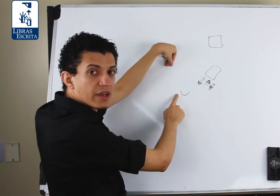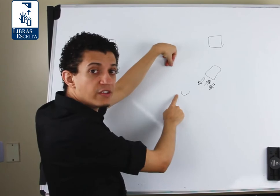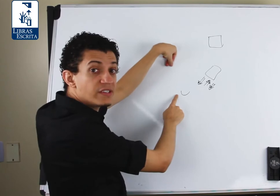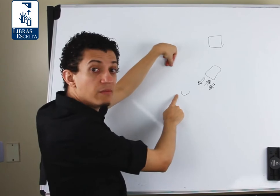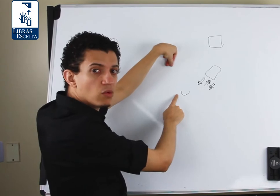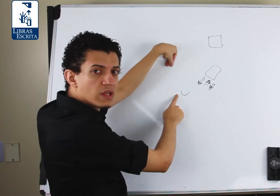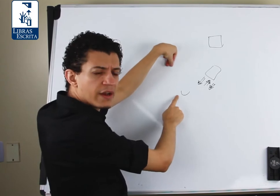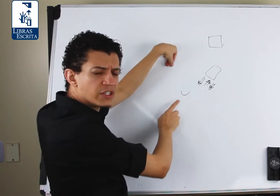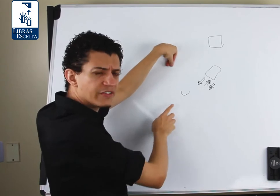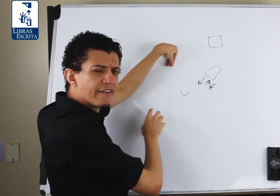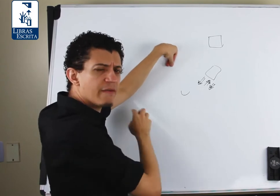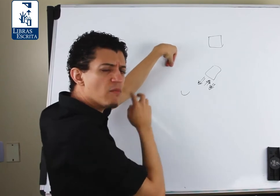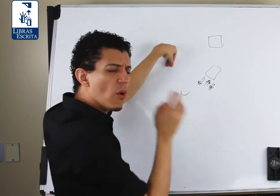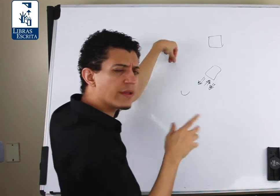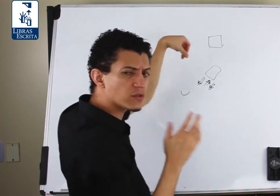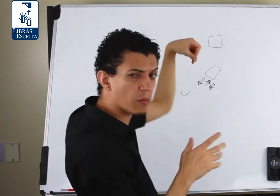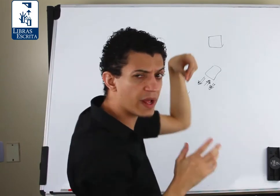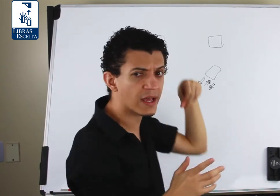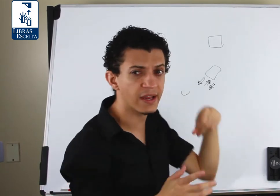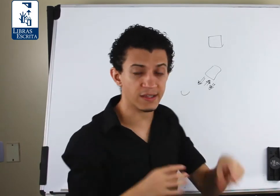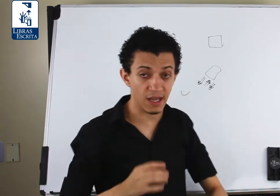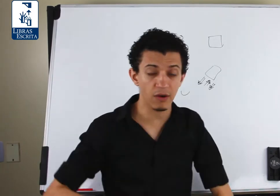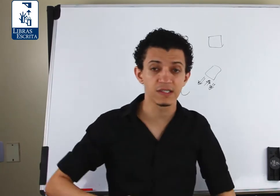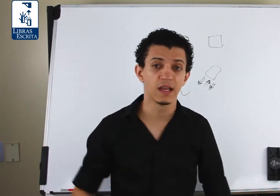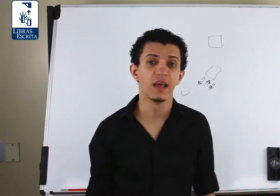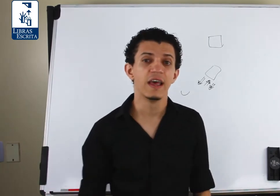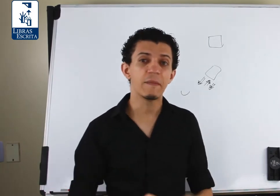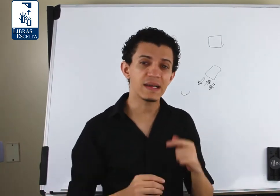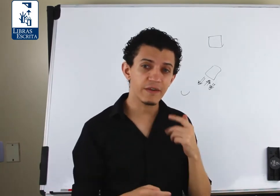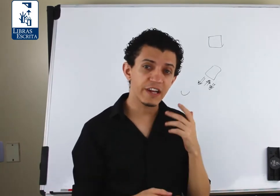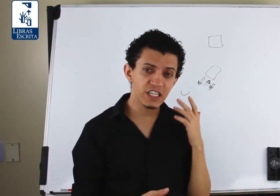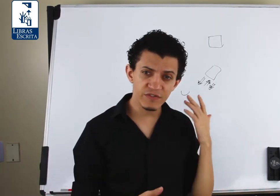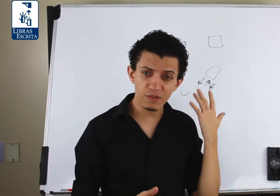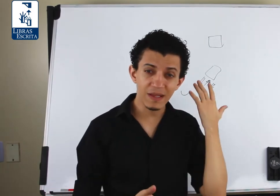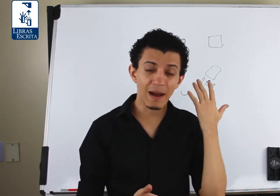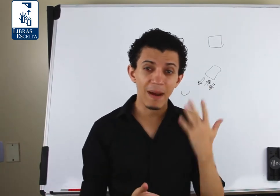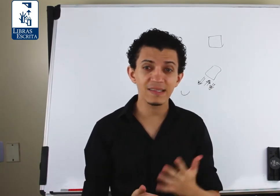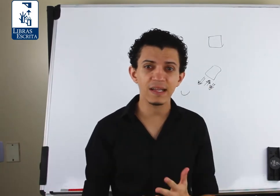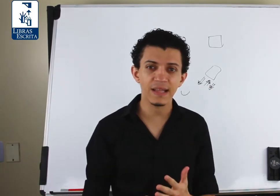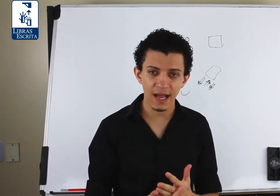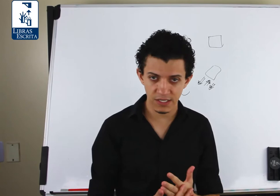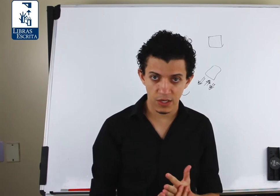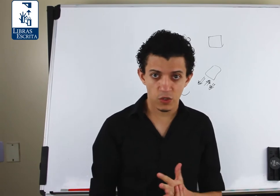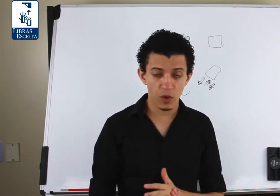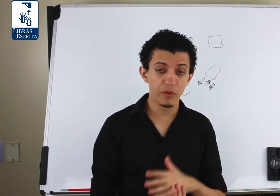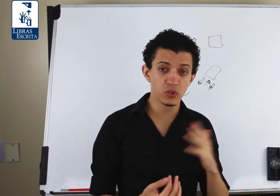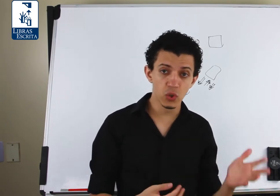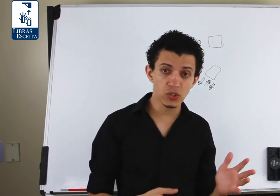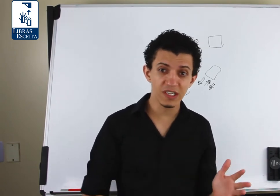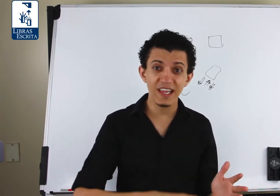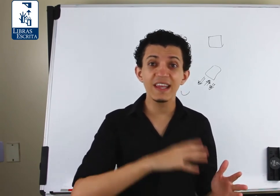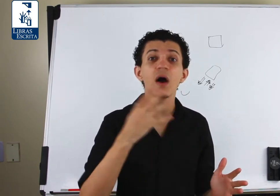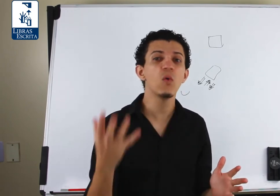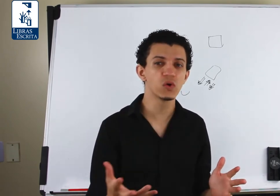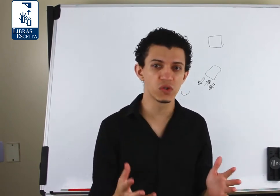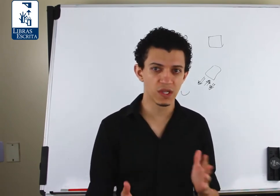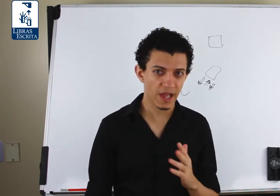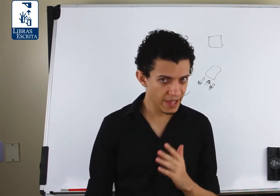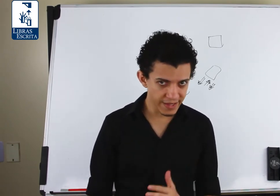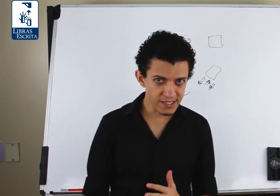aqui de simultâneo, a gente vai ver muito sobre ele aqui nas aulas e mais na frente a gente vai explicar mais detalhes sobre os usos e não usos desse